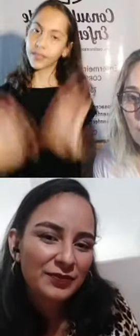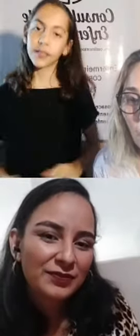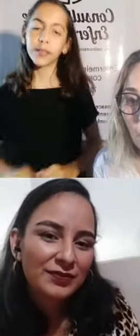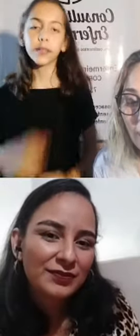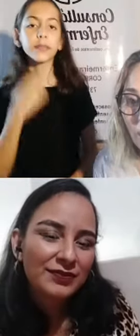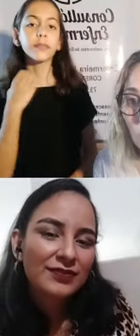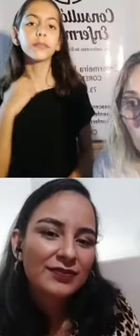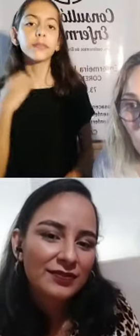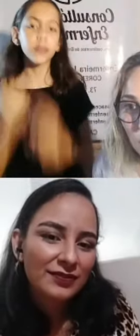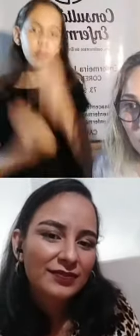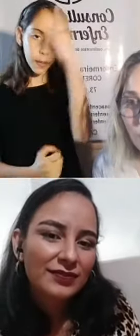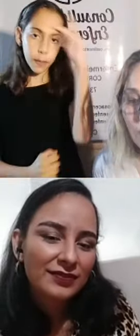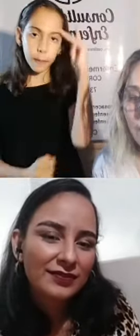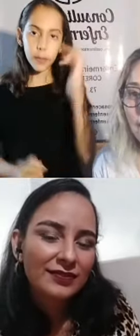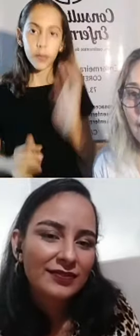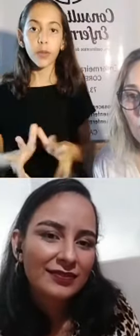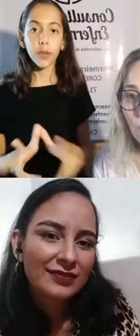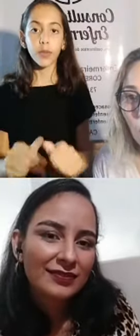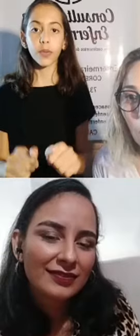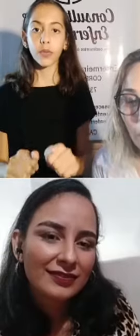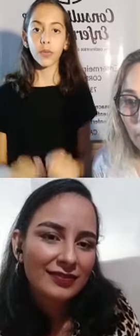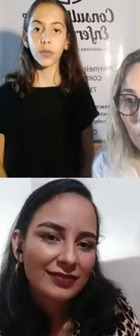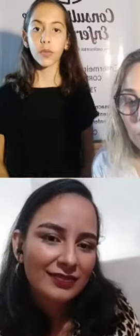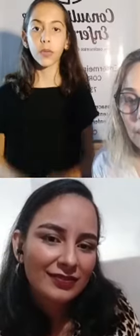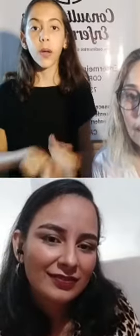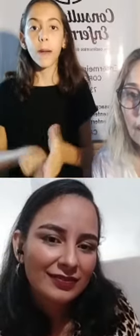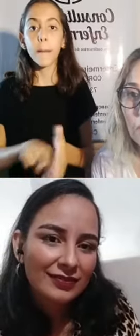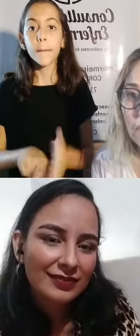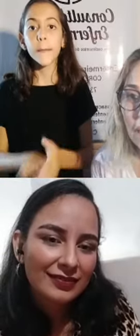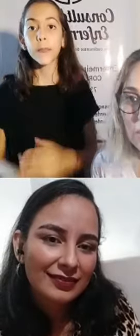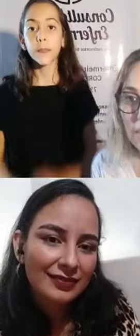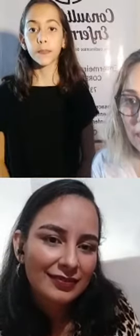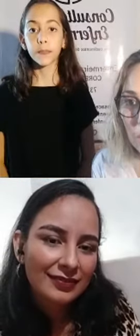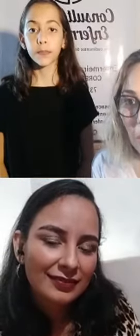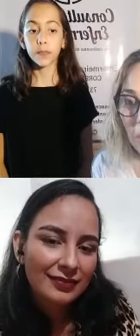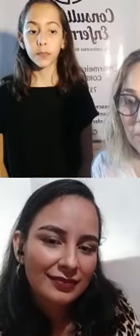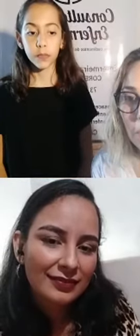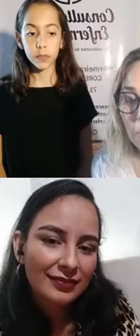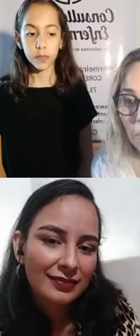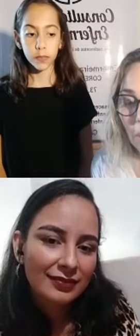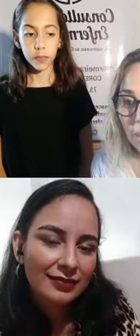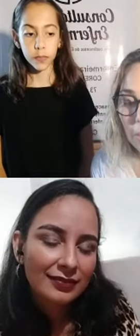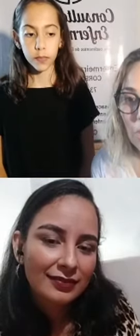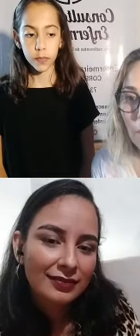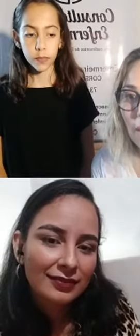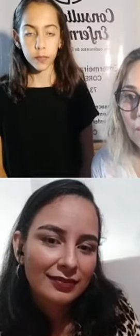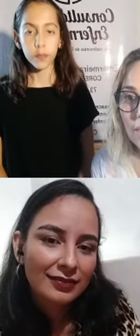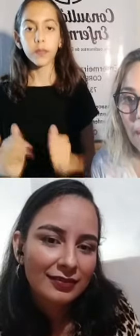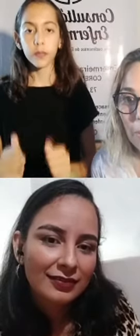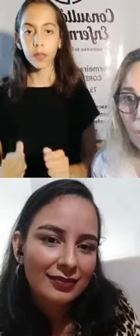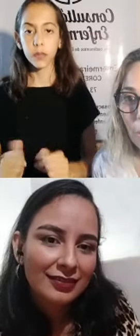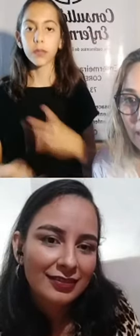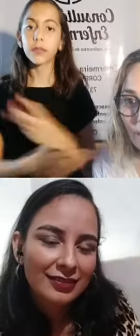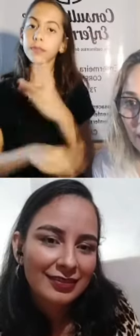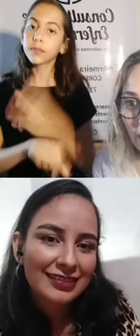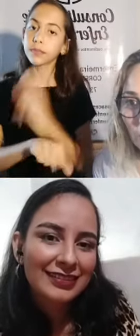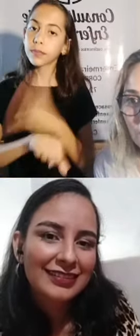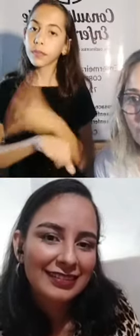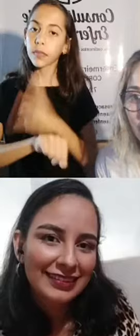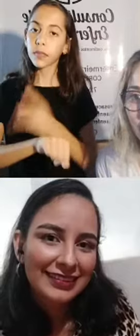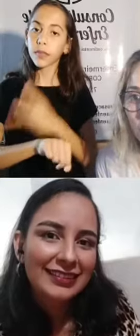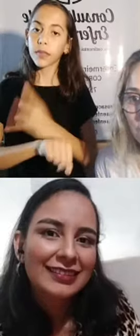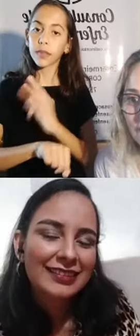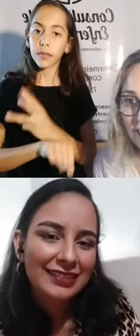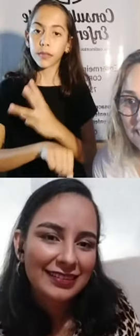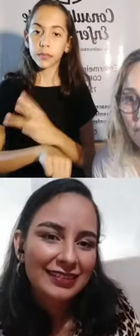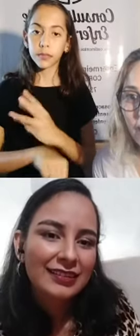que nos acompanharam todos. Caso tenha alguma pergunta que tenha ficado sem resposta, podem me chamar no Zap que eu passo a Darlúcia e